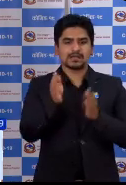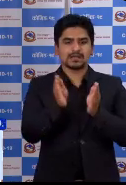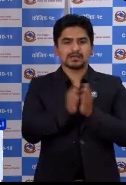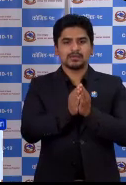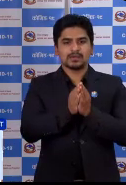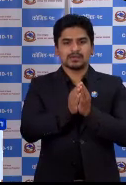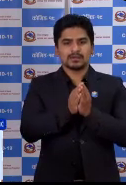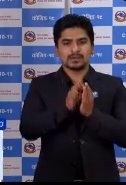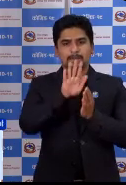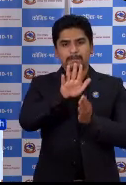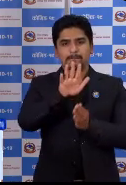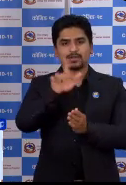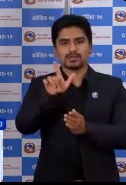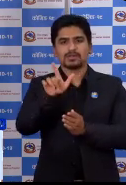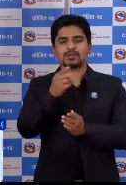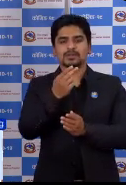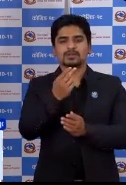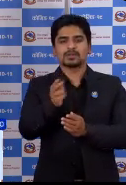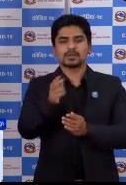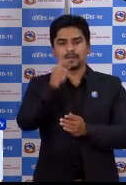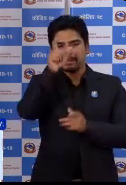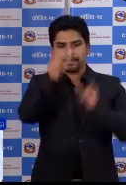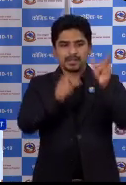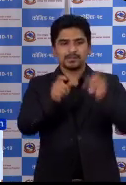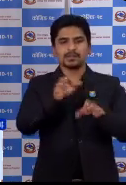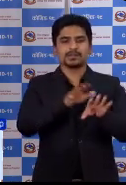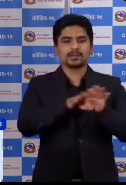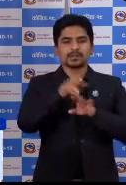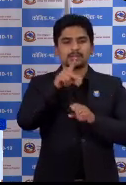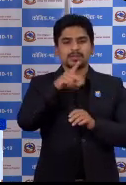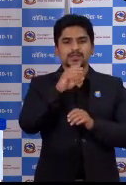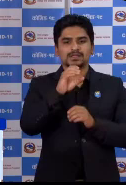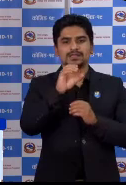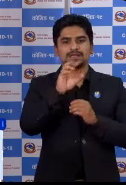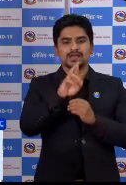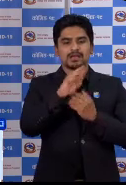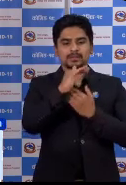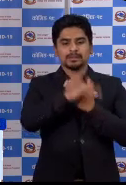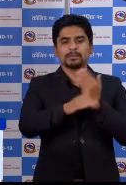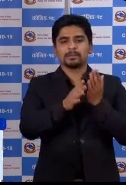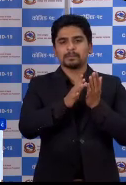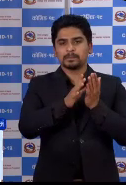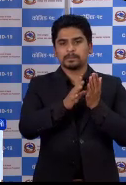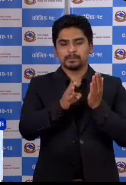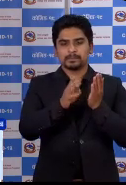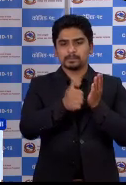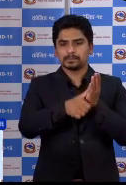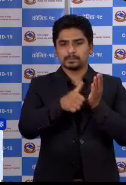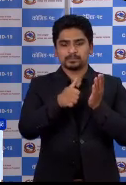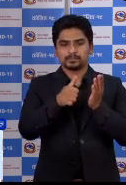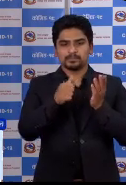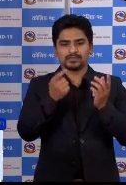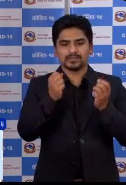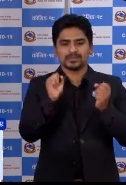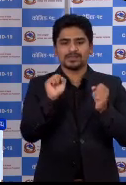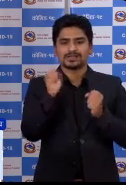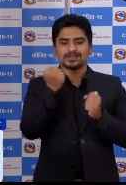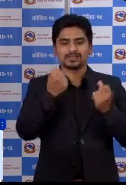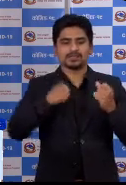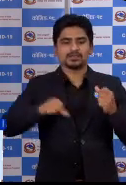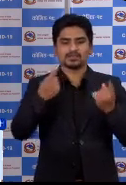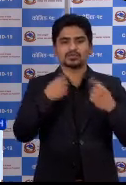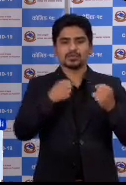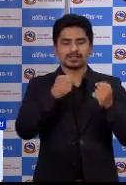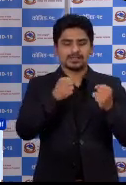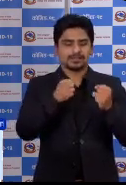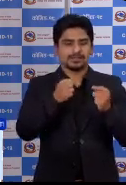जम्मा 57 व्यक्तिहरूको पिसिआर नमुना परीक्षण राष्ट्रिय जनस्वास्थ्य प्रयोगशालामा गर्दा